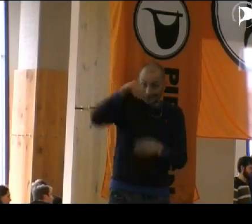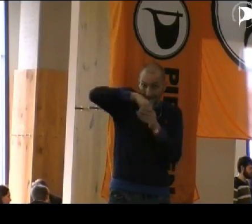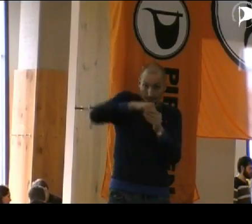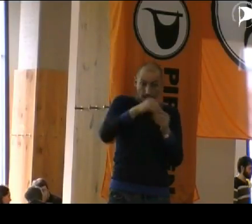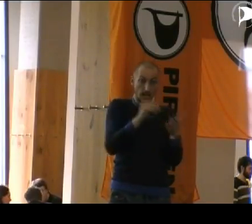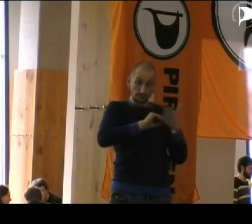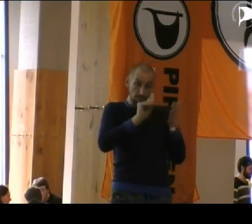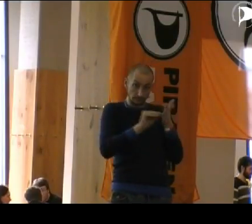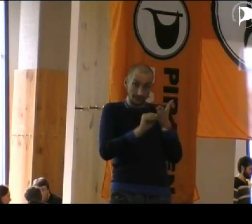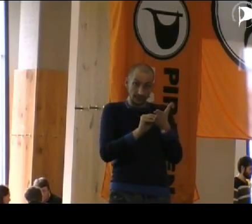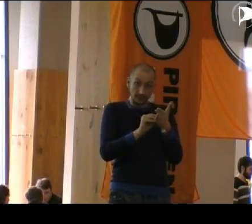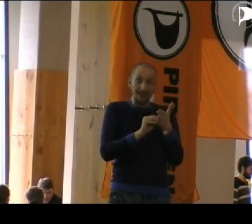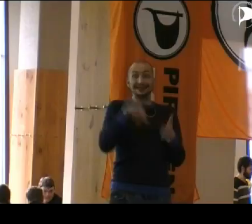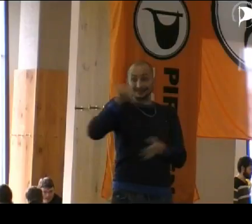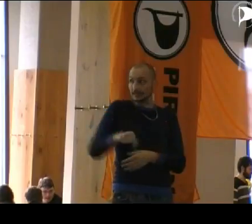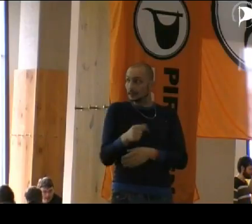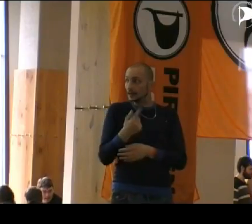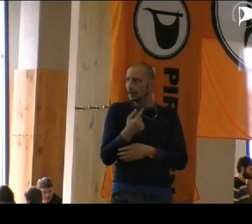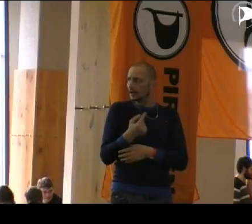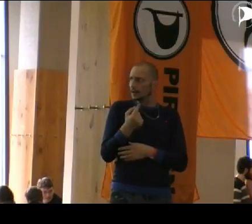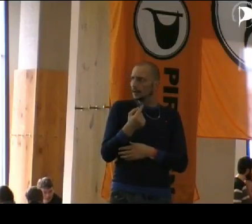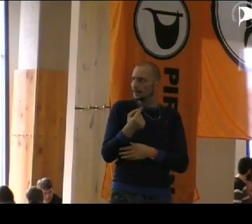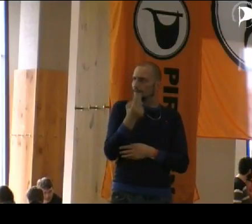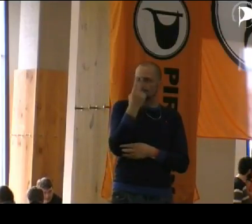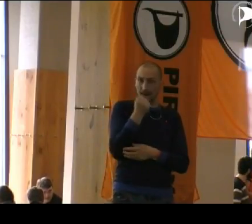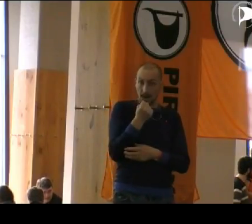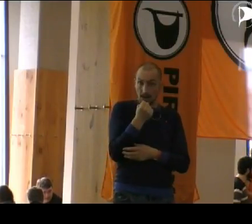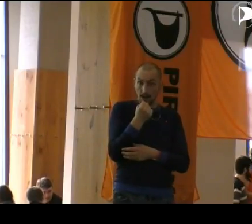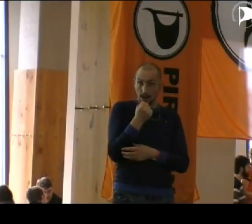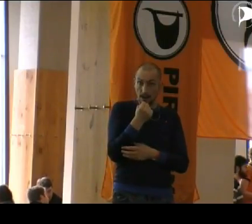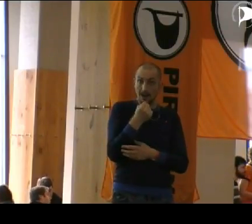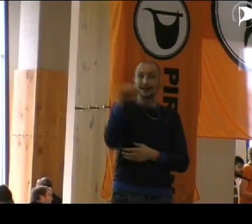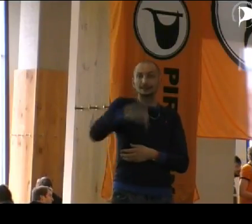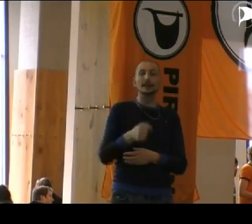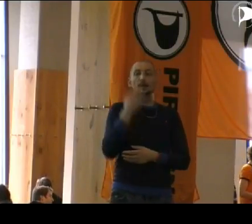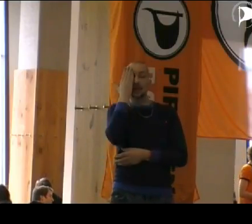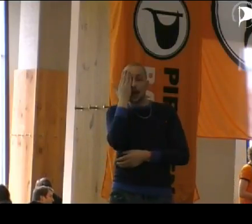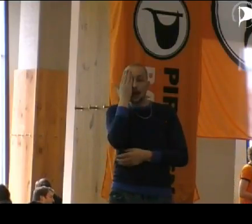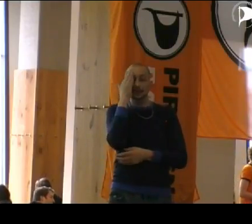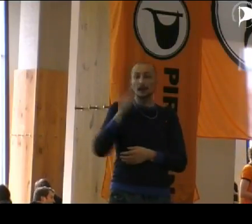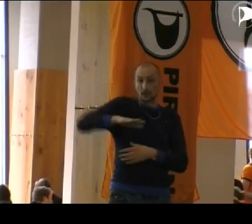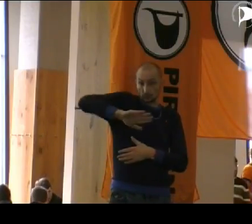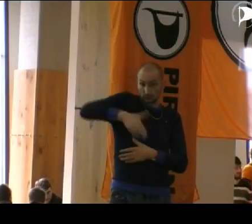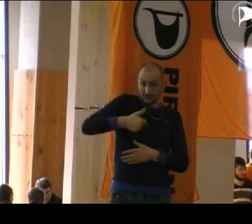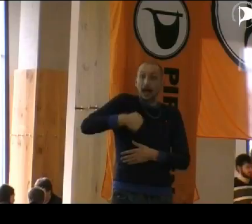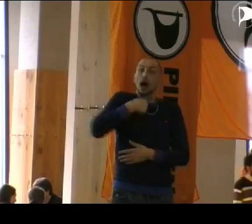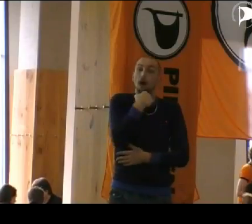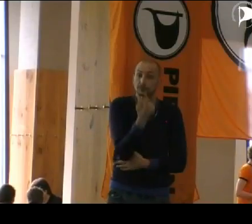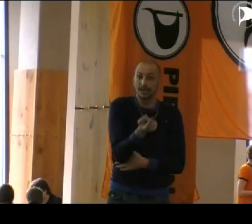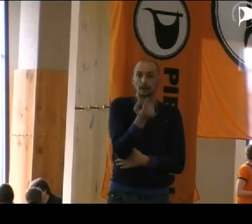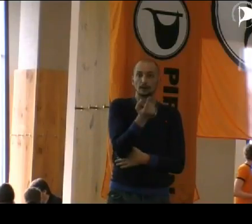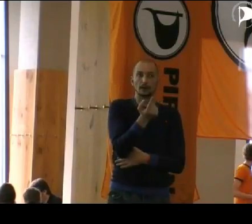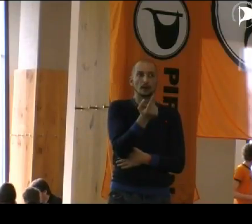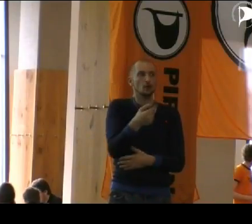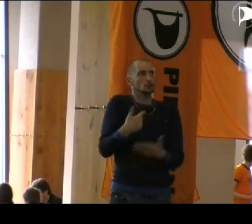durch kunden zählt wir warten start nicht geregnet und können wir eine aussage die vielleicht nicht mal